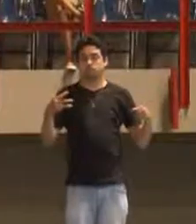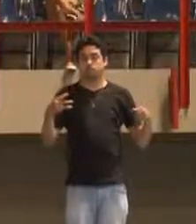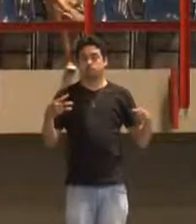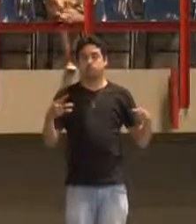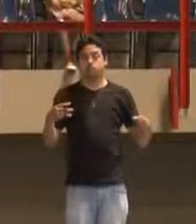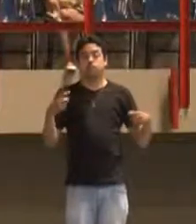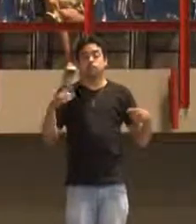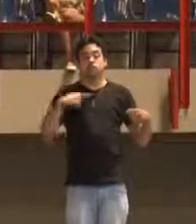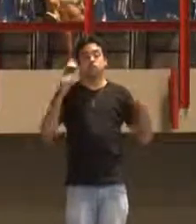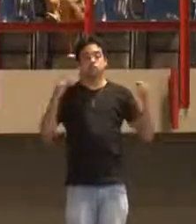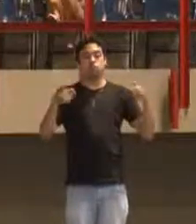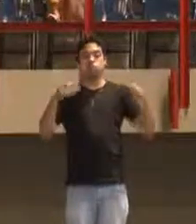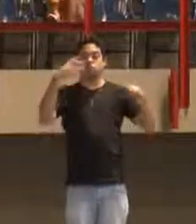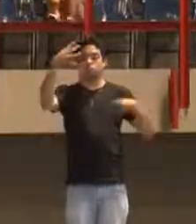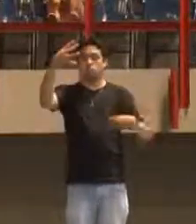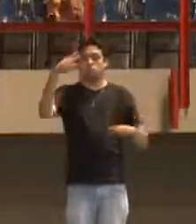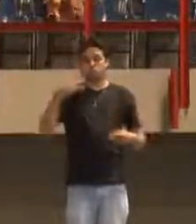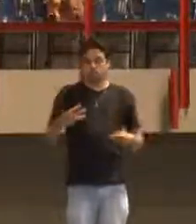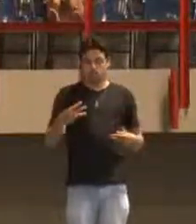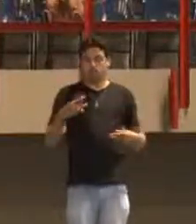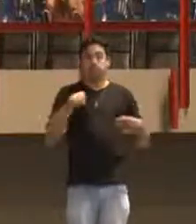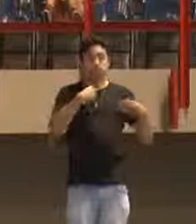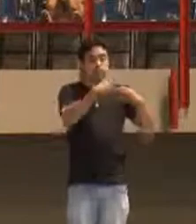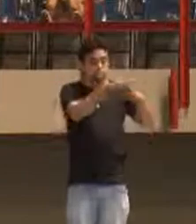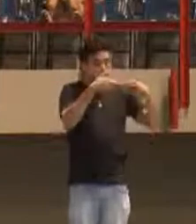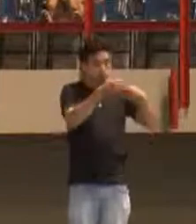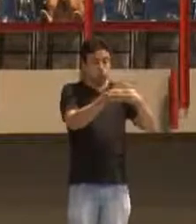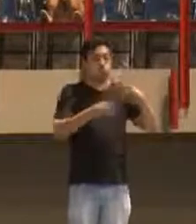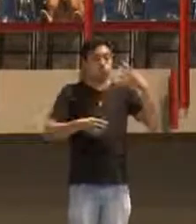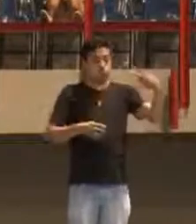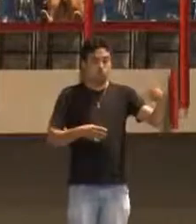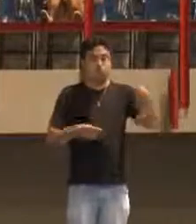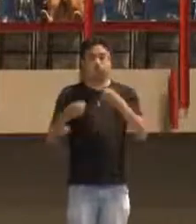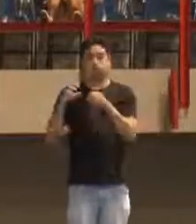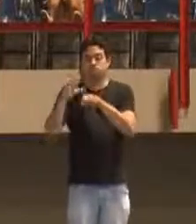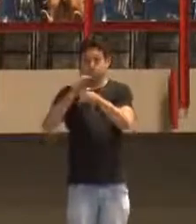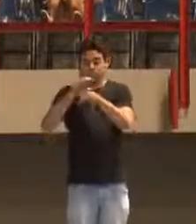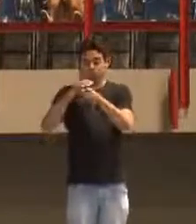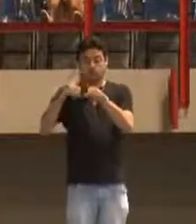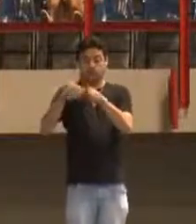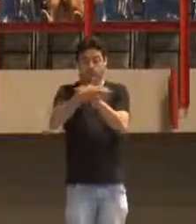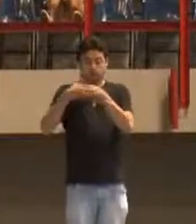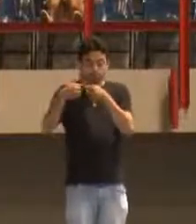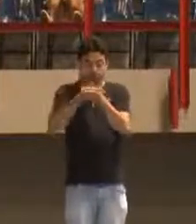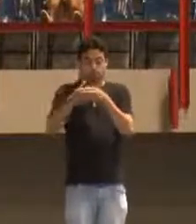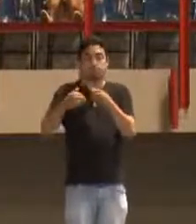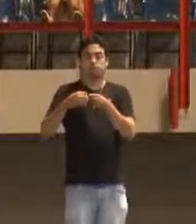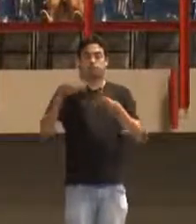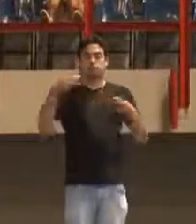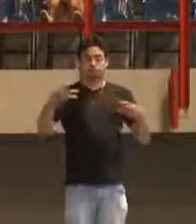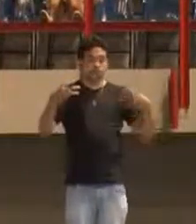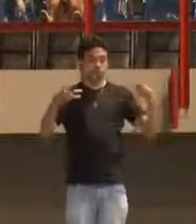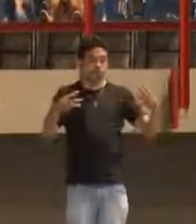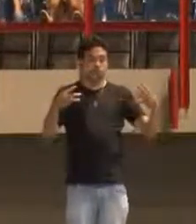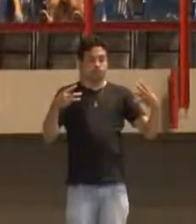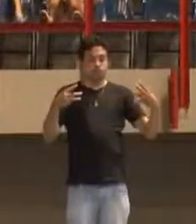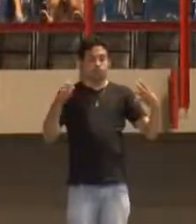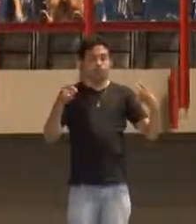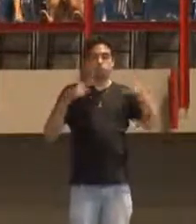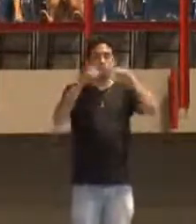3. Então com o fundo azul eu tenho 4 e com o fundo cinza eu tenho 3. Aí é